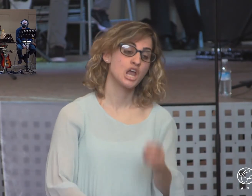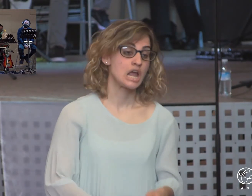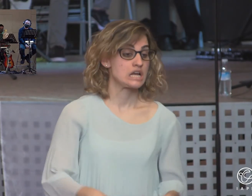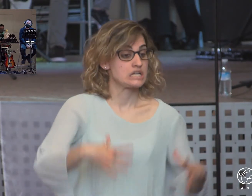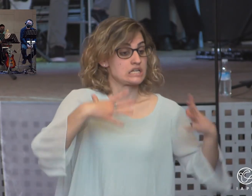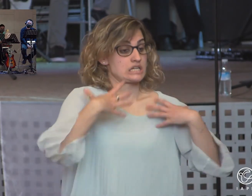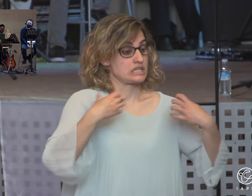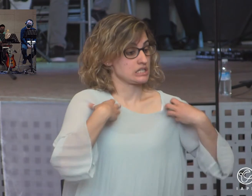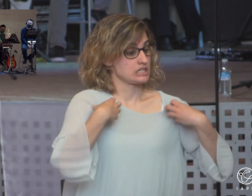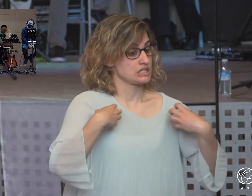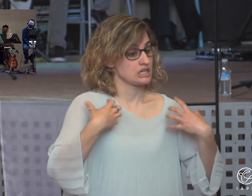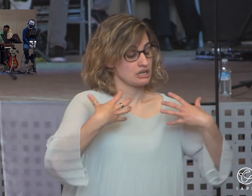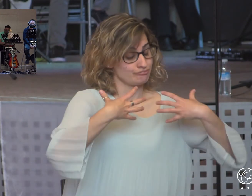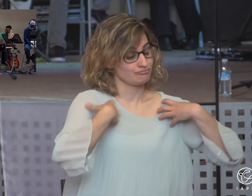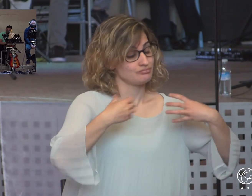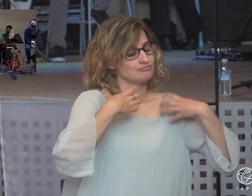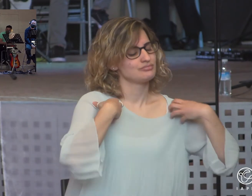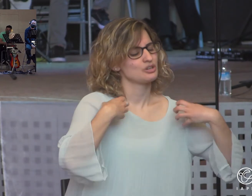Y